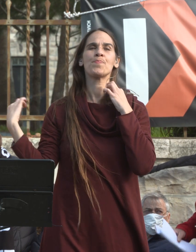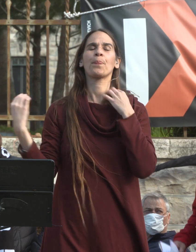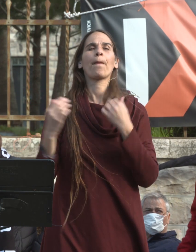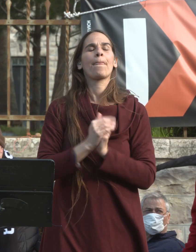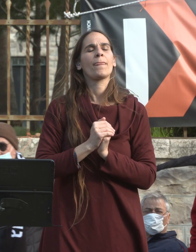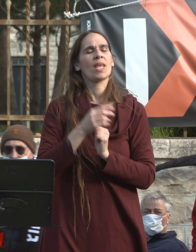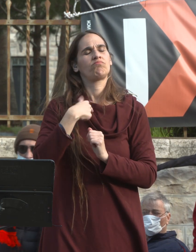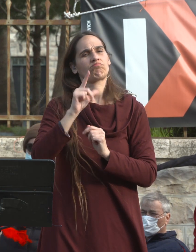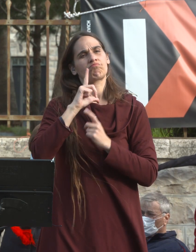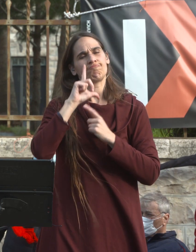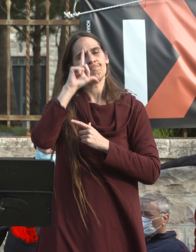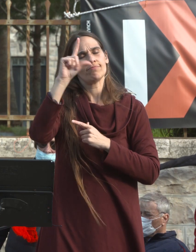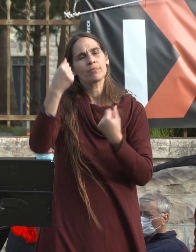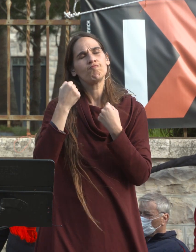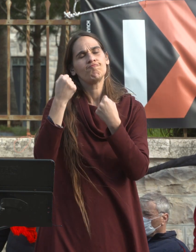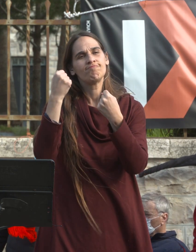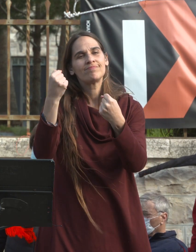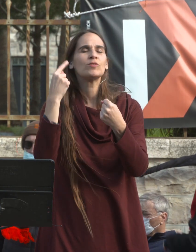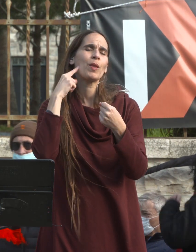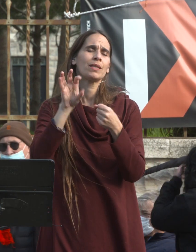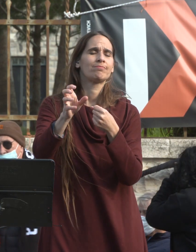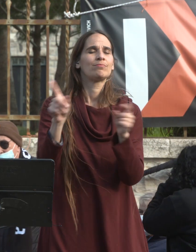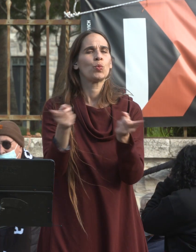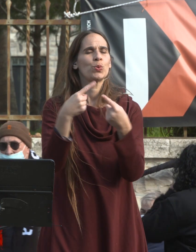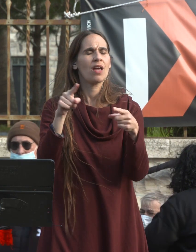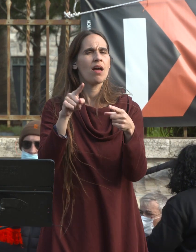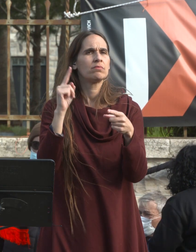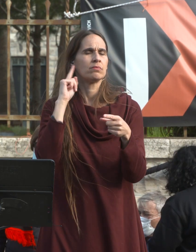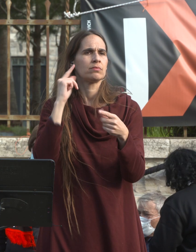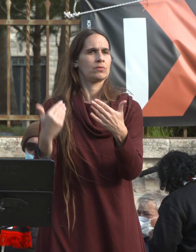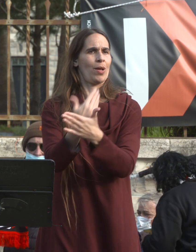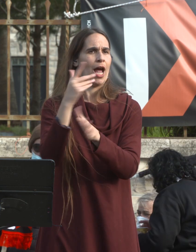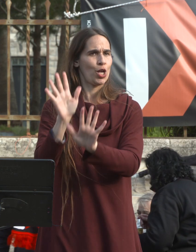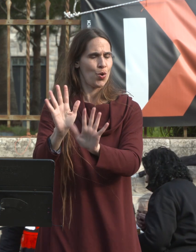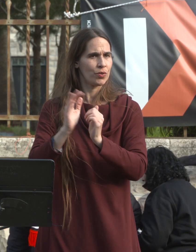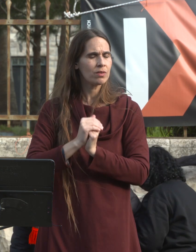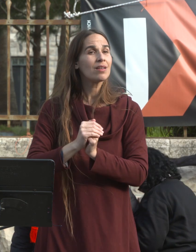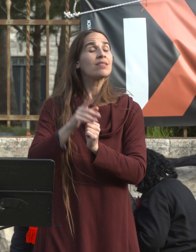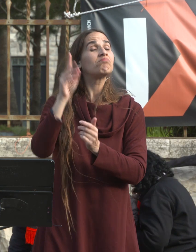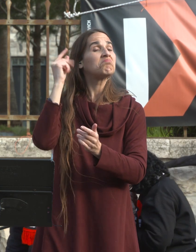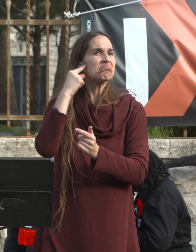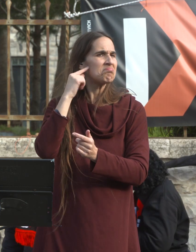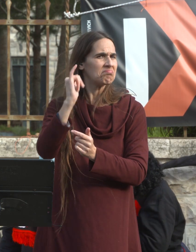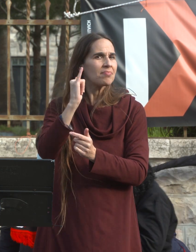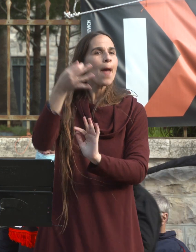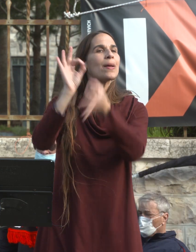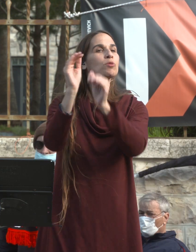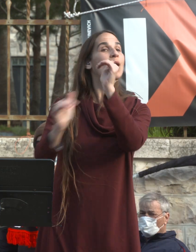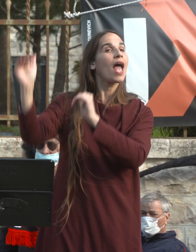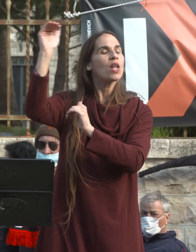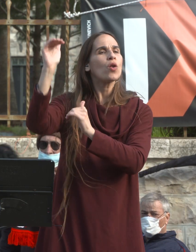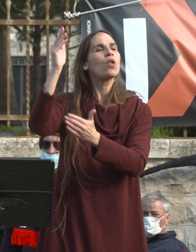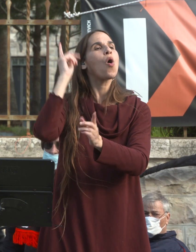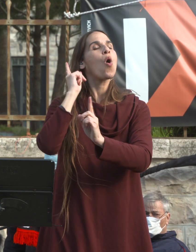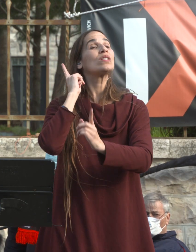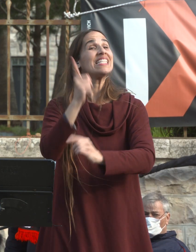הארוכה חזרה הביתה, קטעו את המוזיקה המרגיעה שברדיו, החדשות, ושמעתי כי בית המשפט העליון, הוציא צו